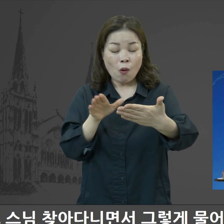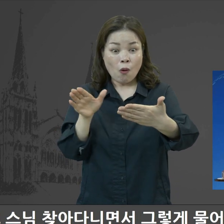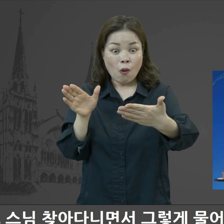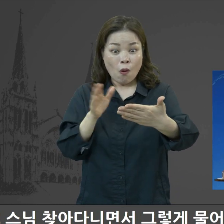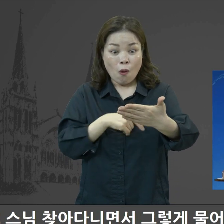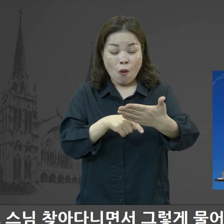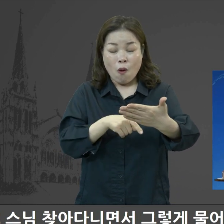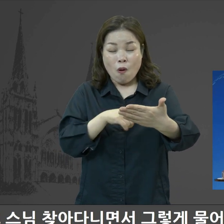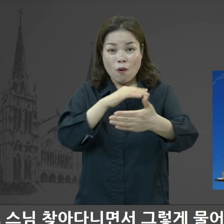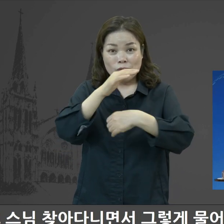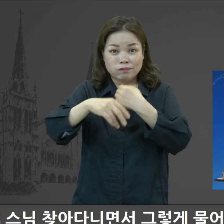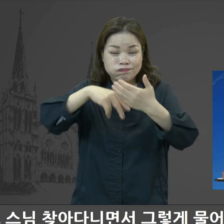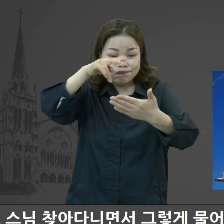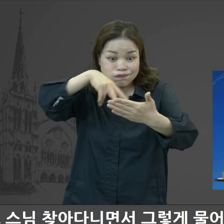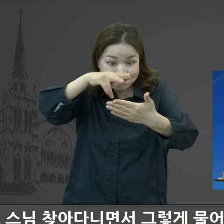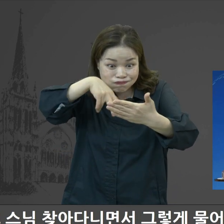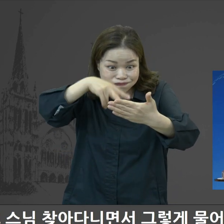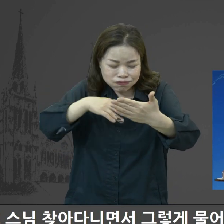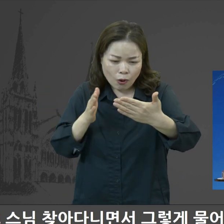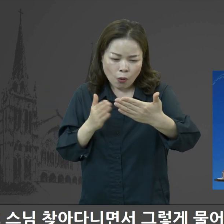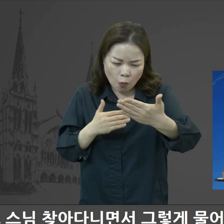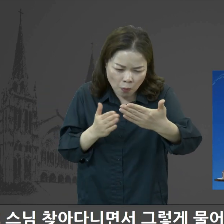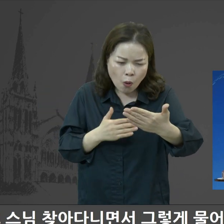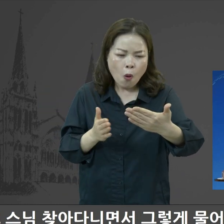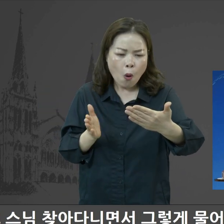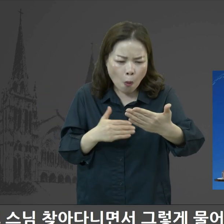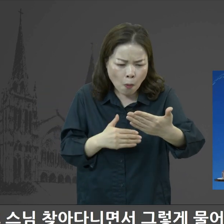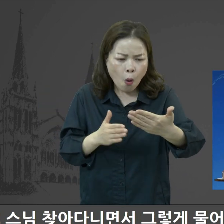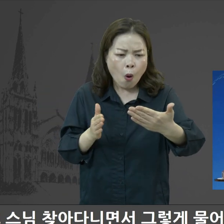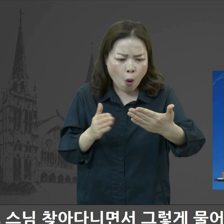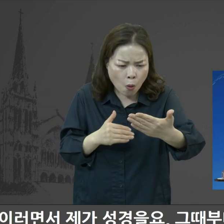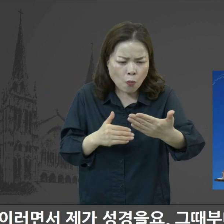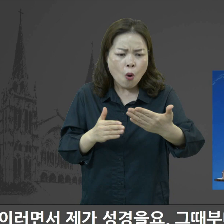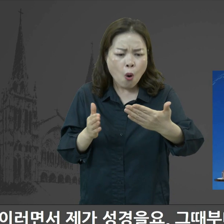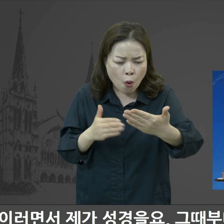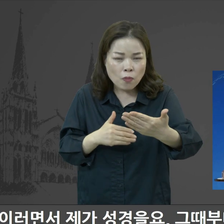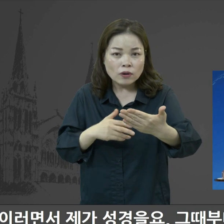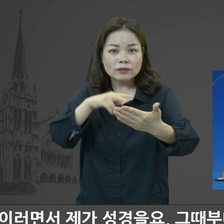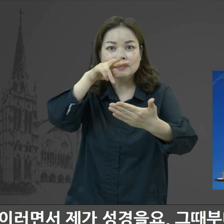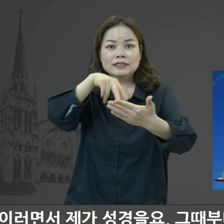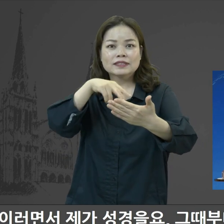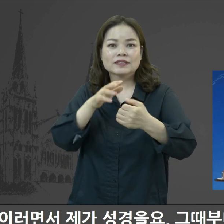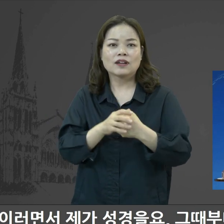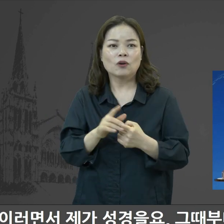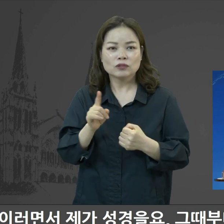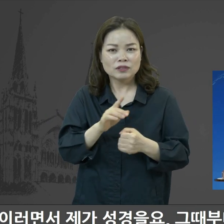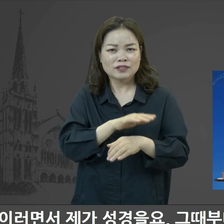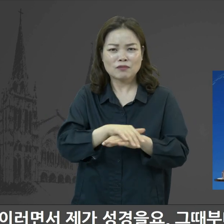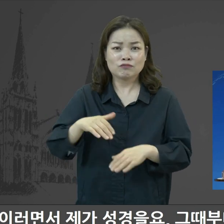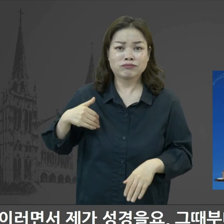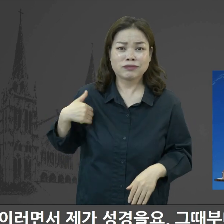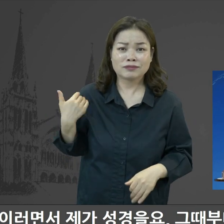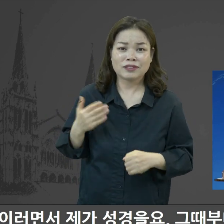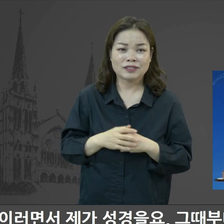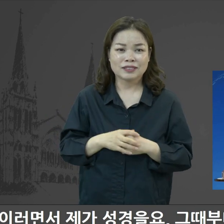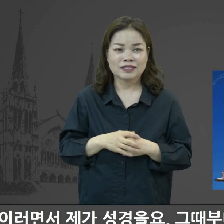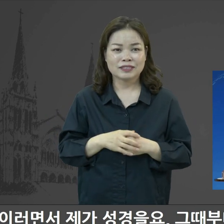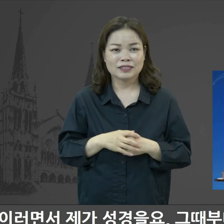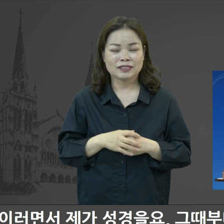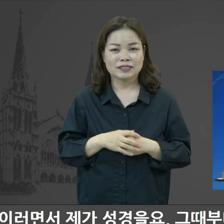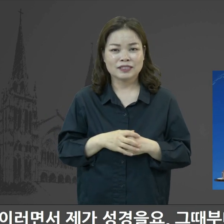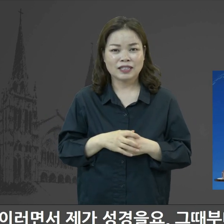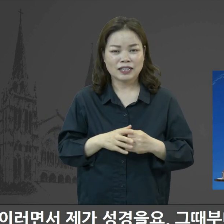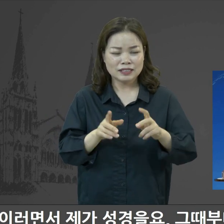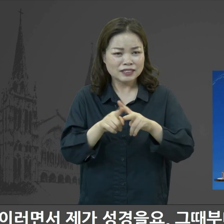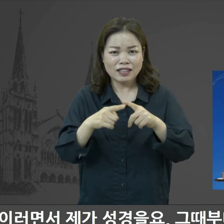막 성경을요 그때부터 어머 하면서 막 이렇게 읽는데, 어떤 건 잘 모르겠어요. 그냥